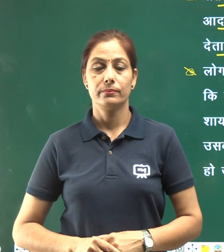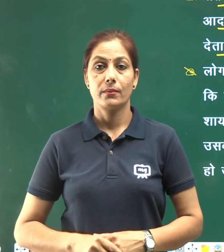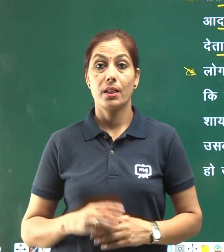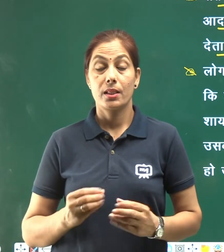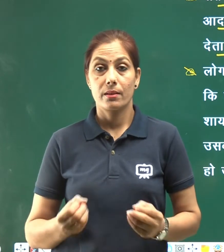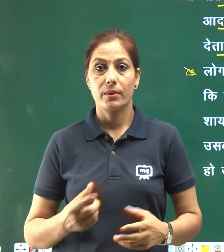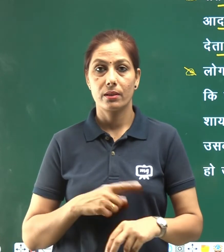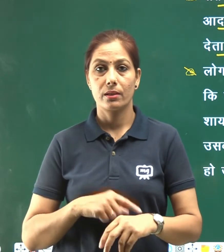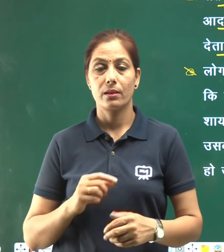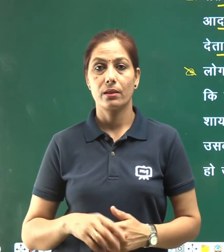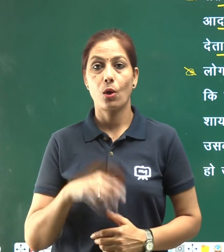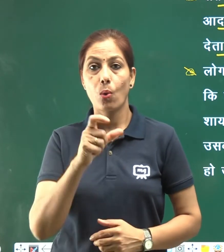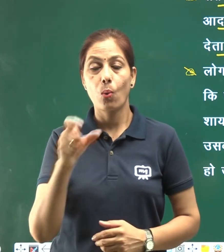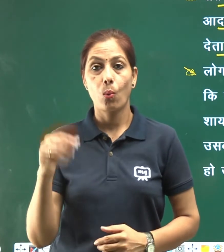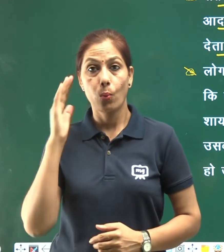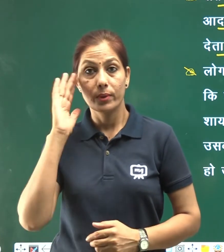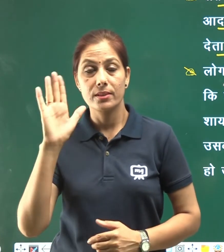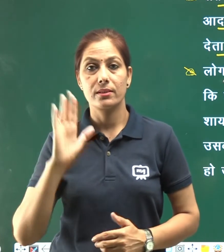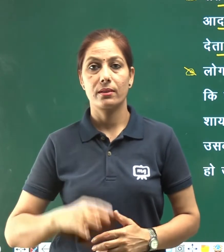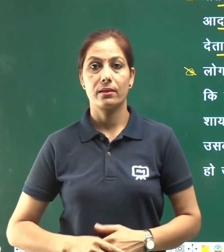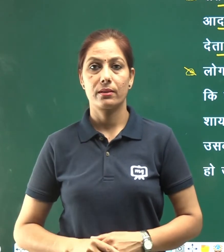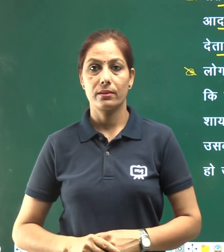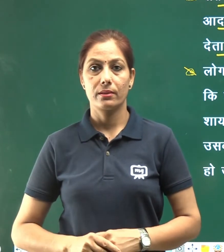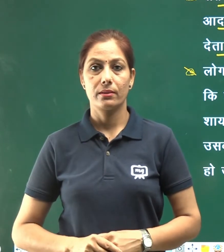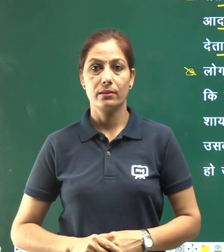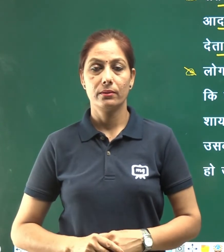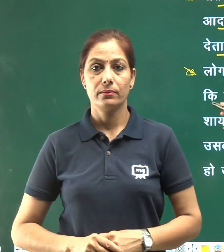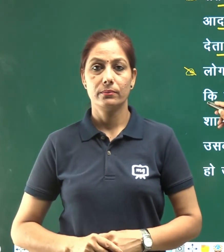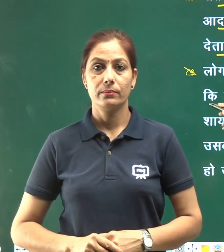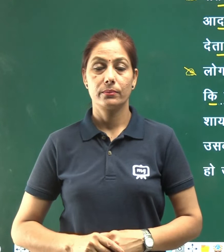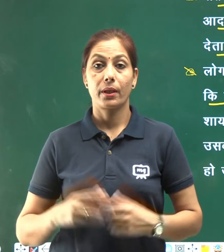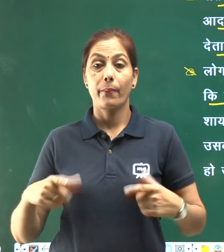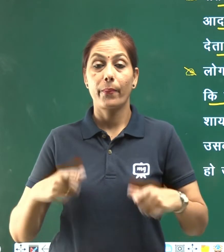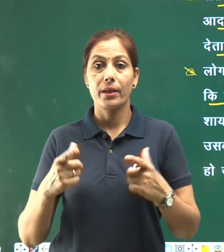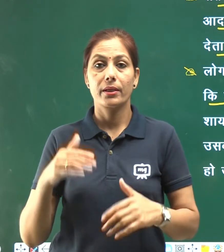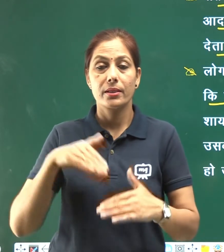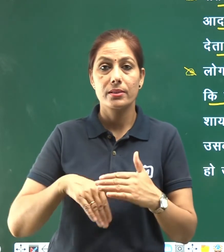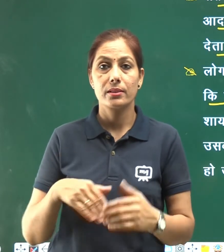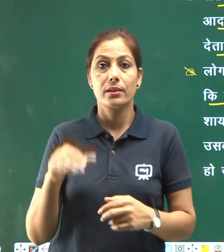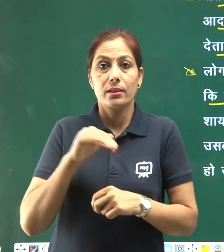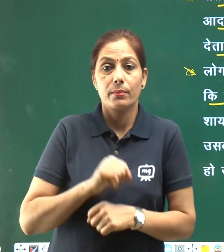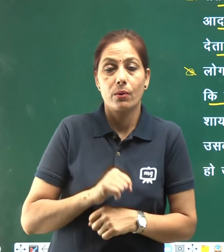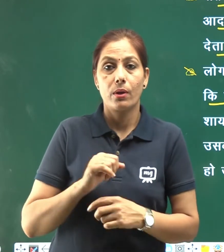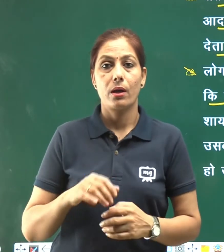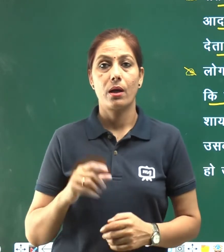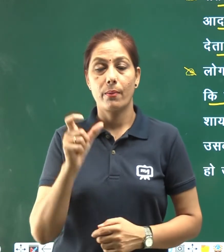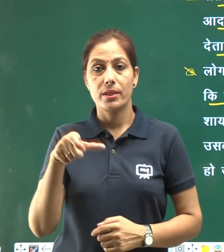तभी लोगों को पता चलता है कि पेड़ के नीचे दबा हुआ आदमी